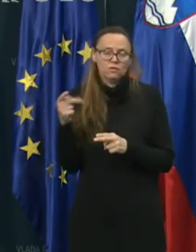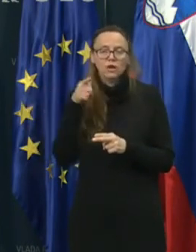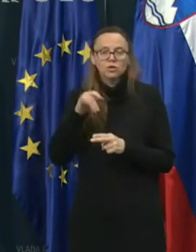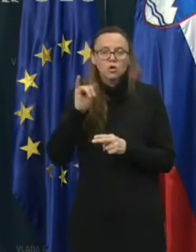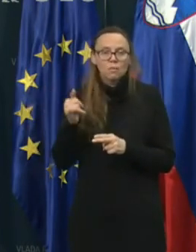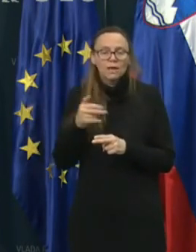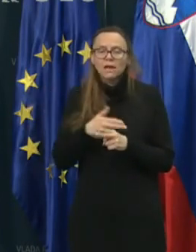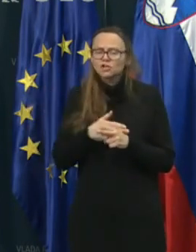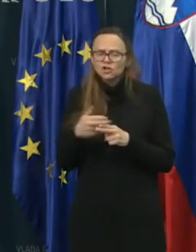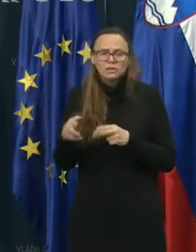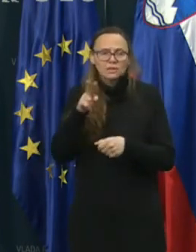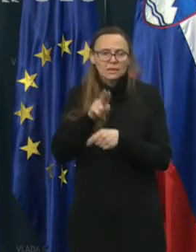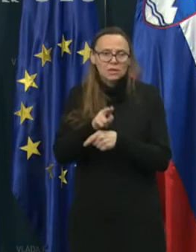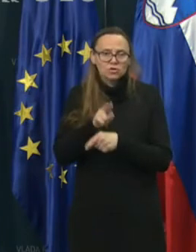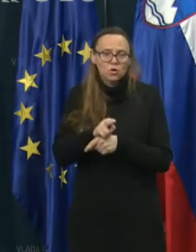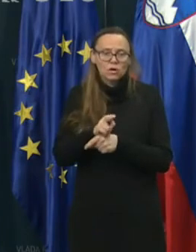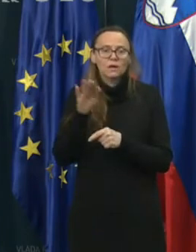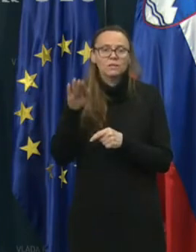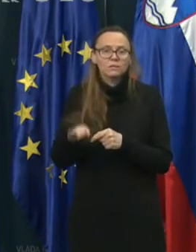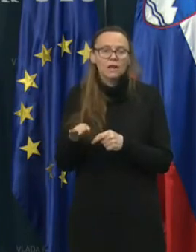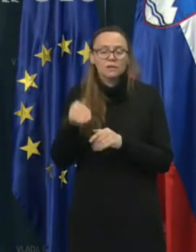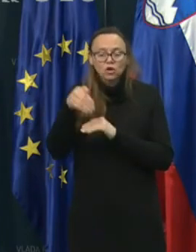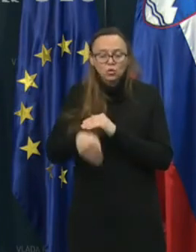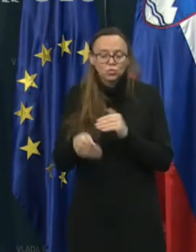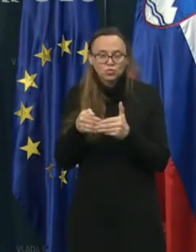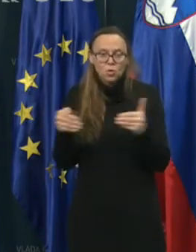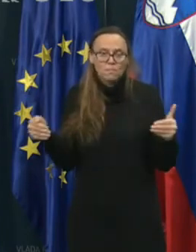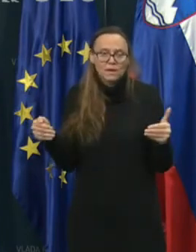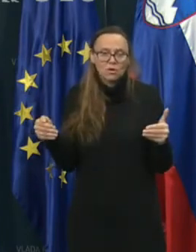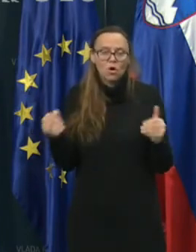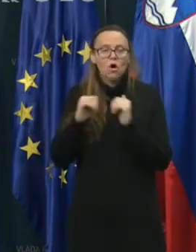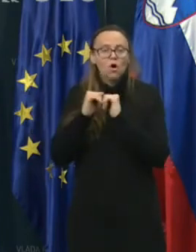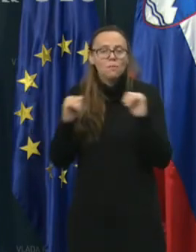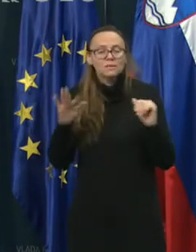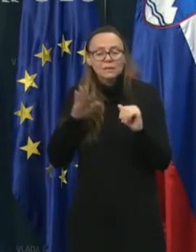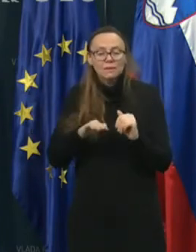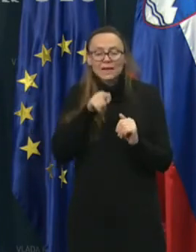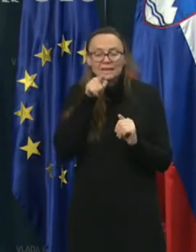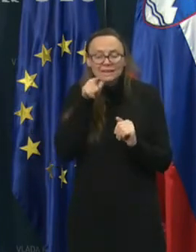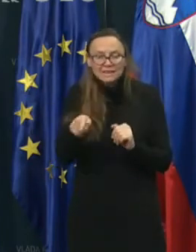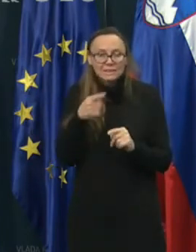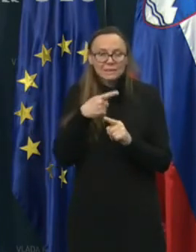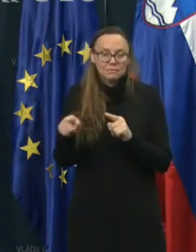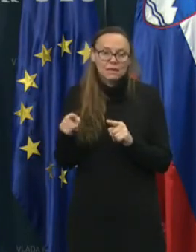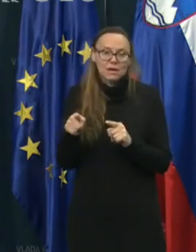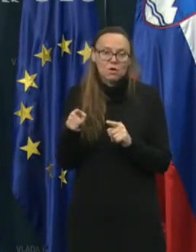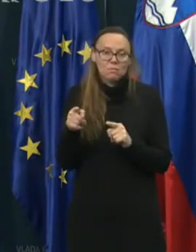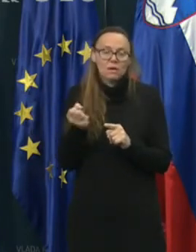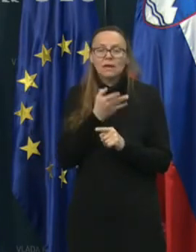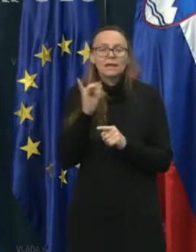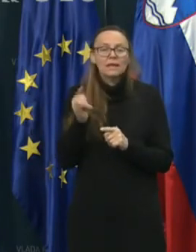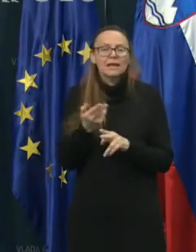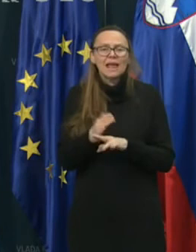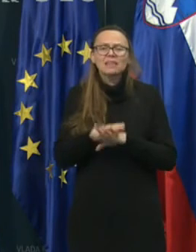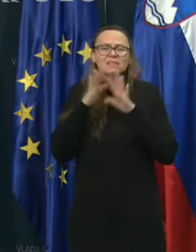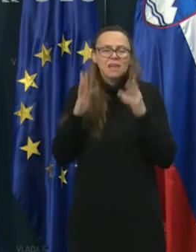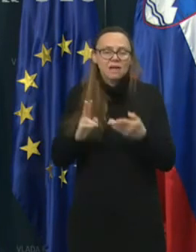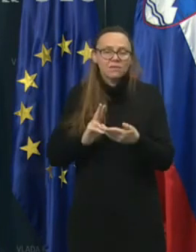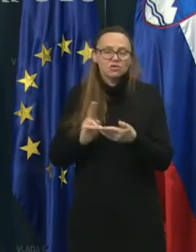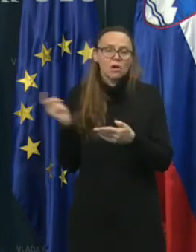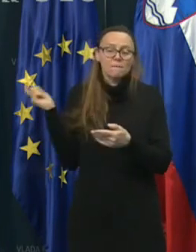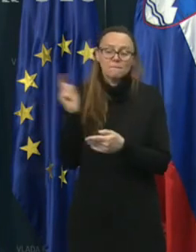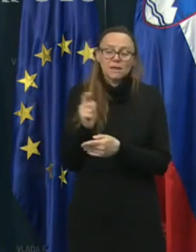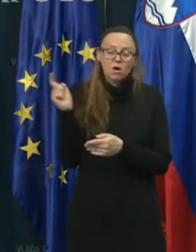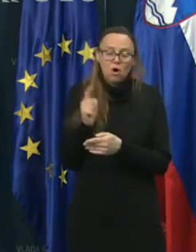je popoln nadzor nad južno mejo, posebej nad tistim delom, kjer je največ